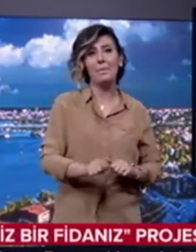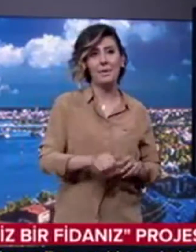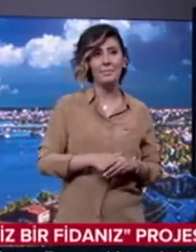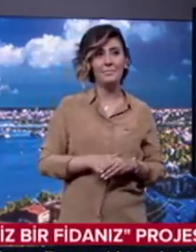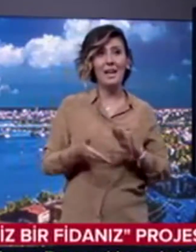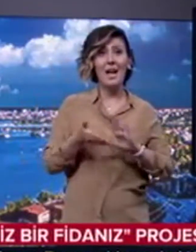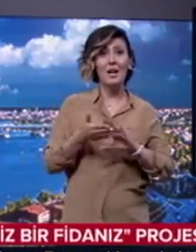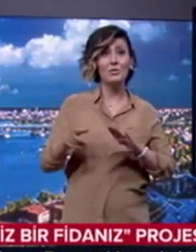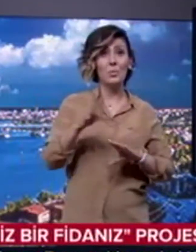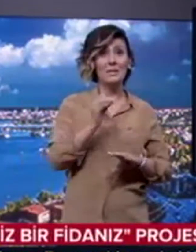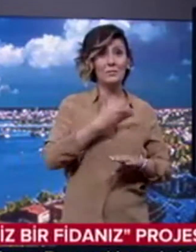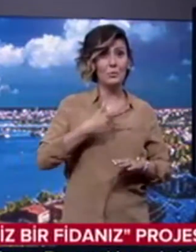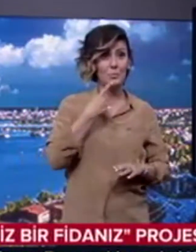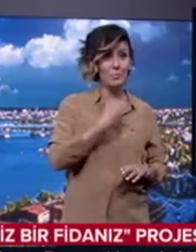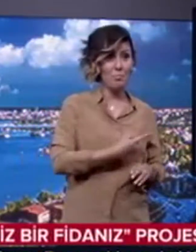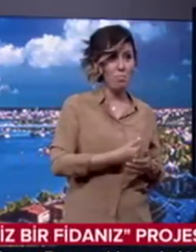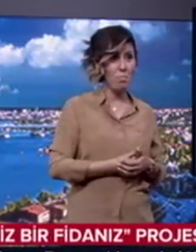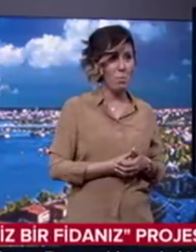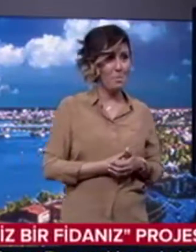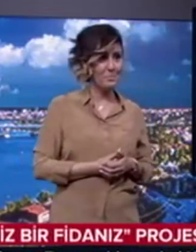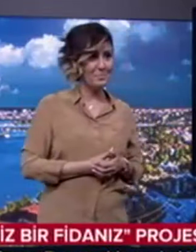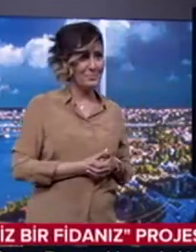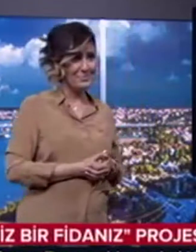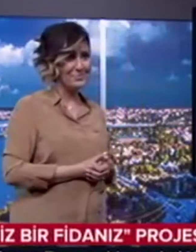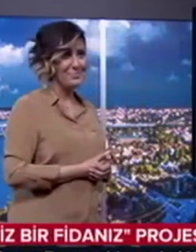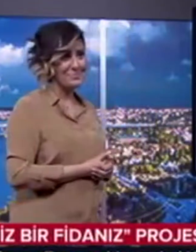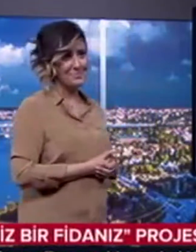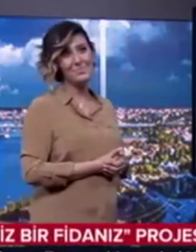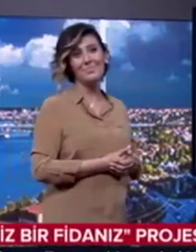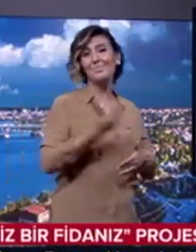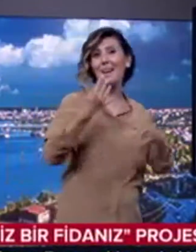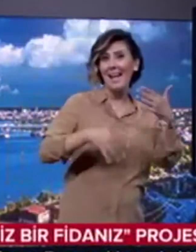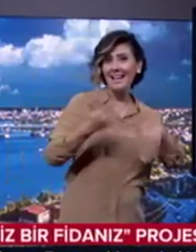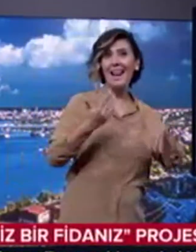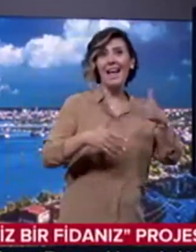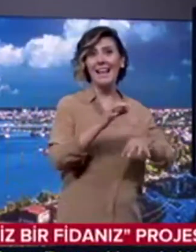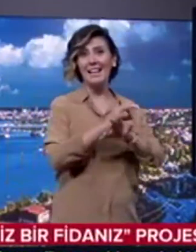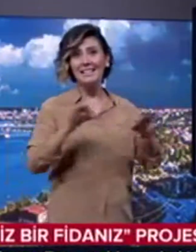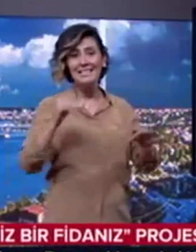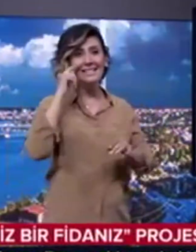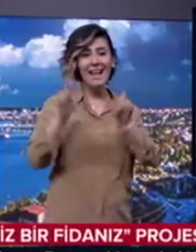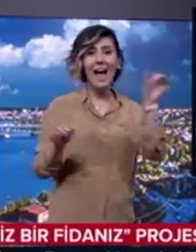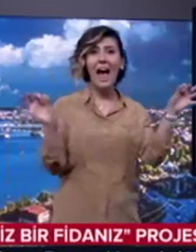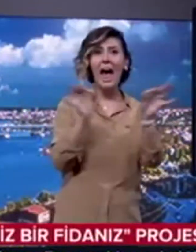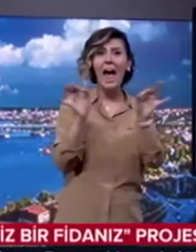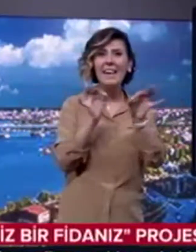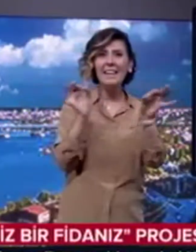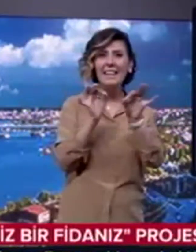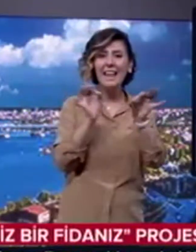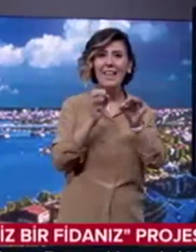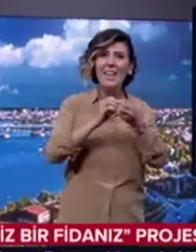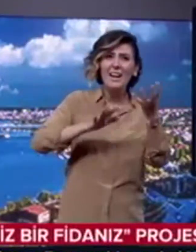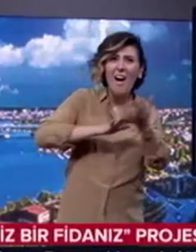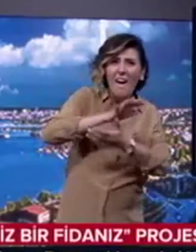Arkadaşları çok seviyorum diyor. Beraber toplanıp işitme engelliler mutlu oldu diyor. Engelli ve engelsiz bireyleri erken yaşlarda